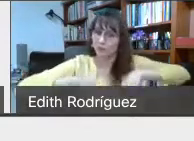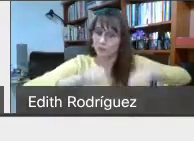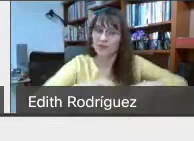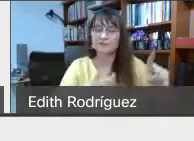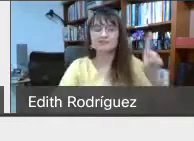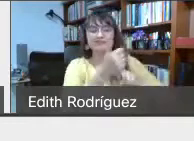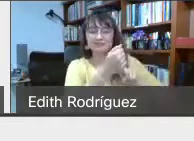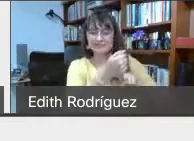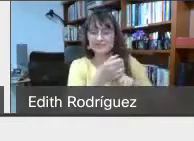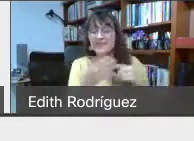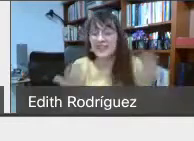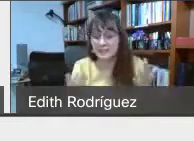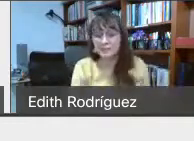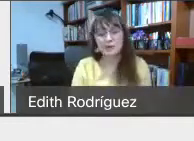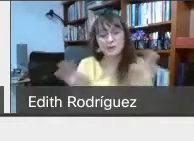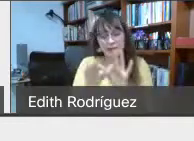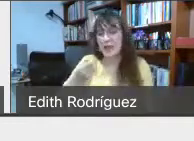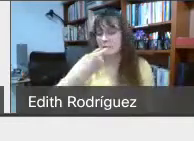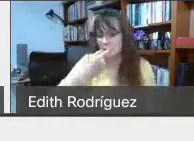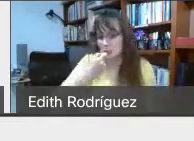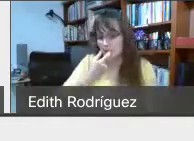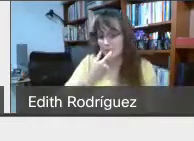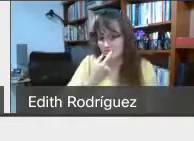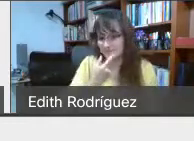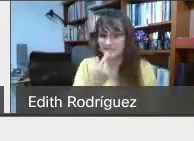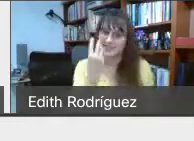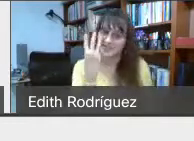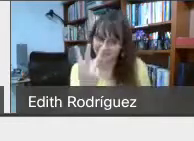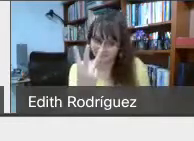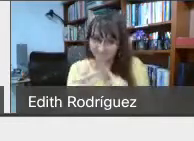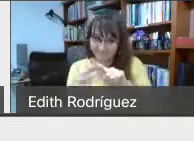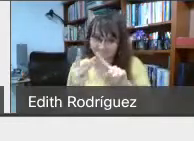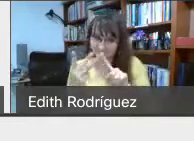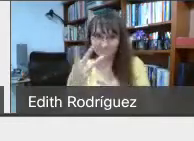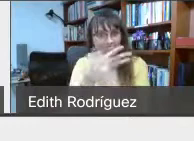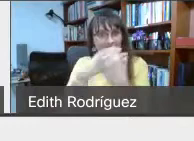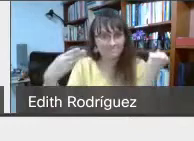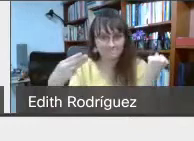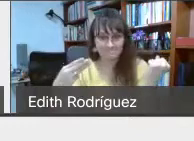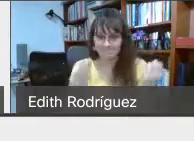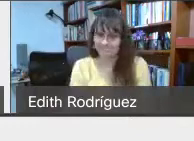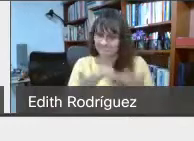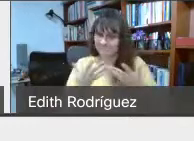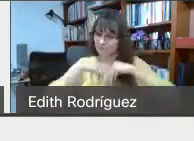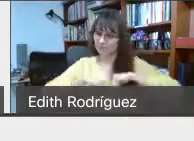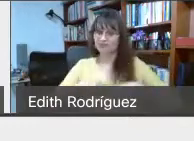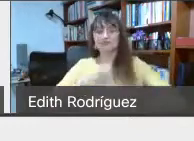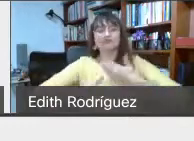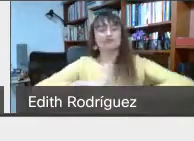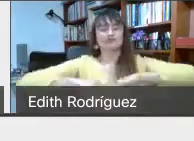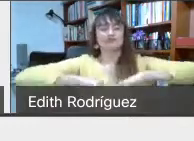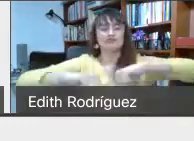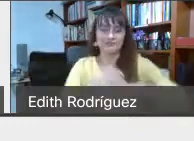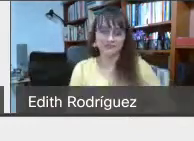Realmente no fue un reto, sino fue el decidirme a poder hacerlo. Y esto es importante que les